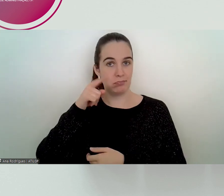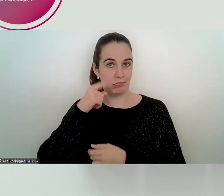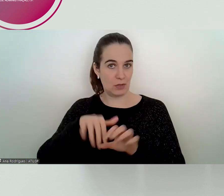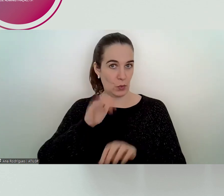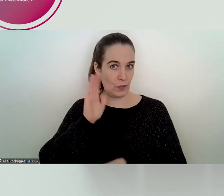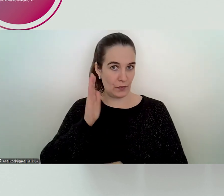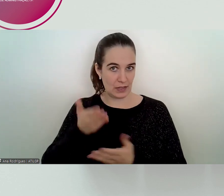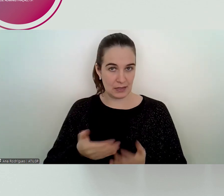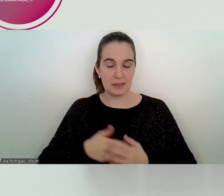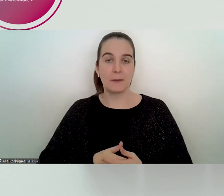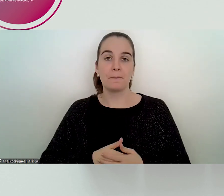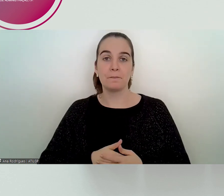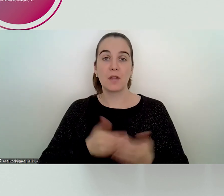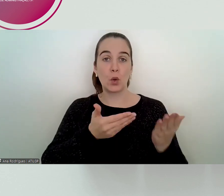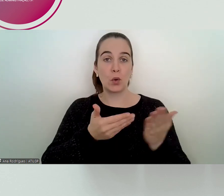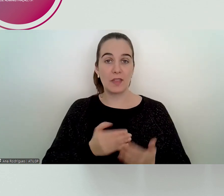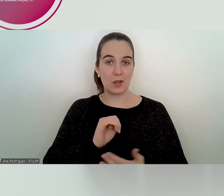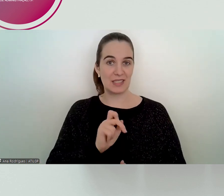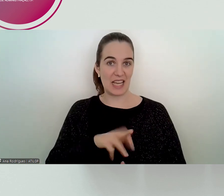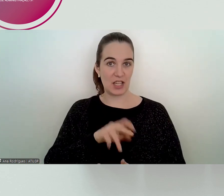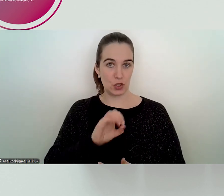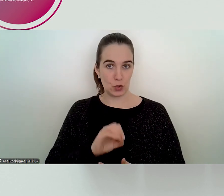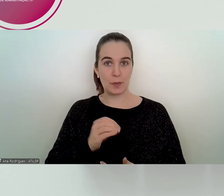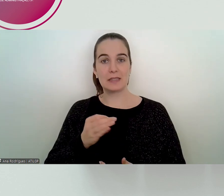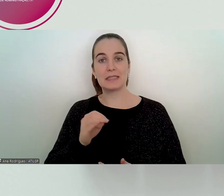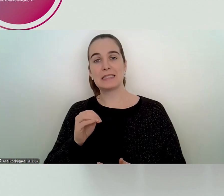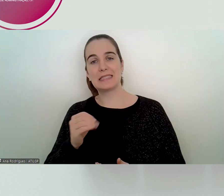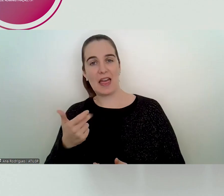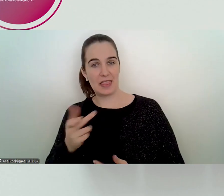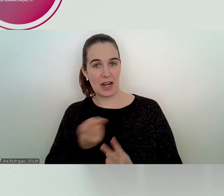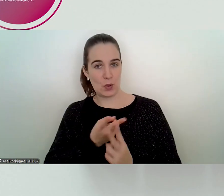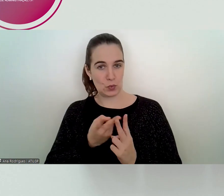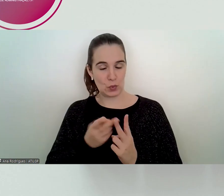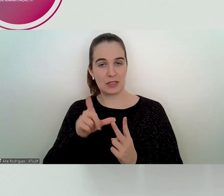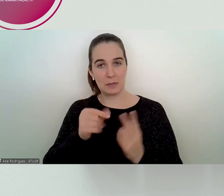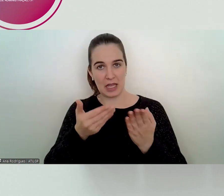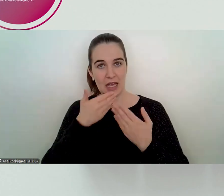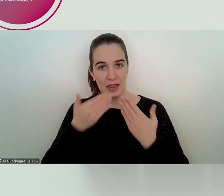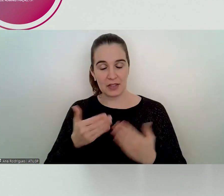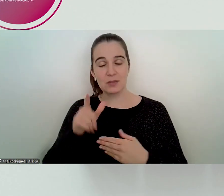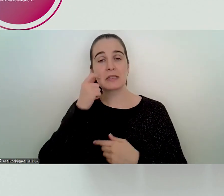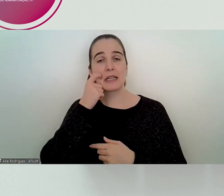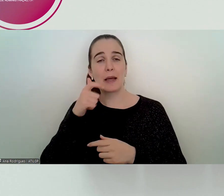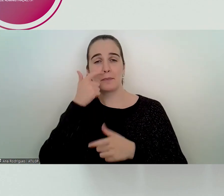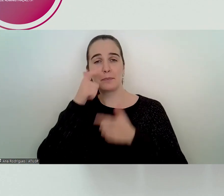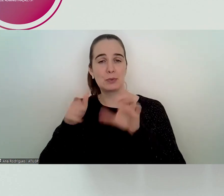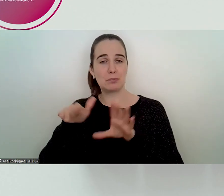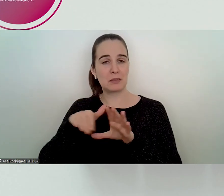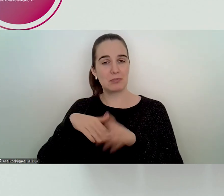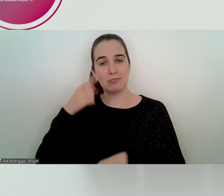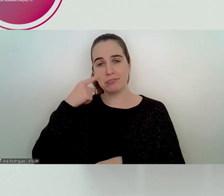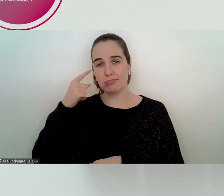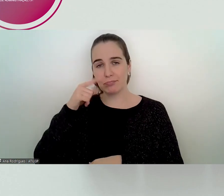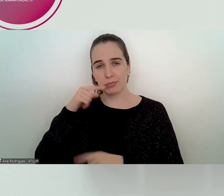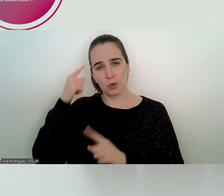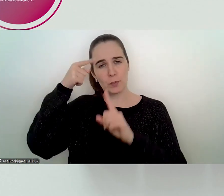aos convidados Sérgio Pratas e Sandra Firmino e aos participantes que se juntam a nós em mais um encontro de reflexão e